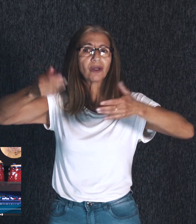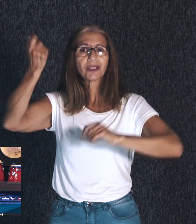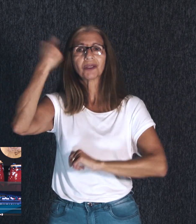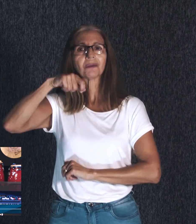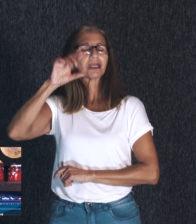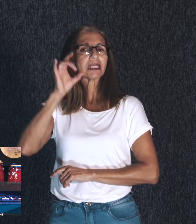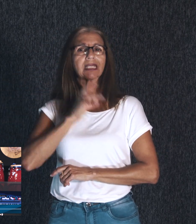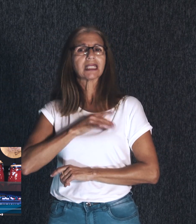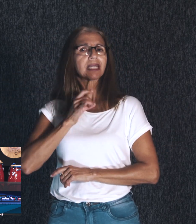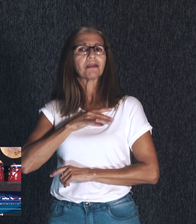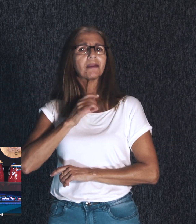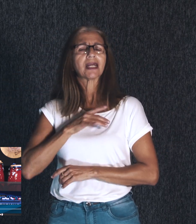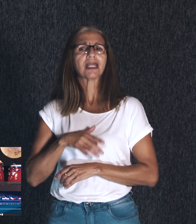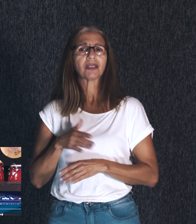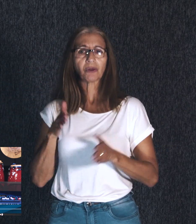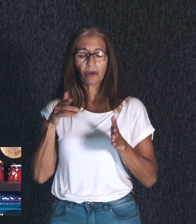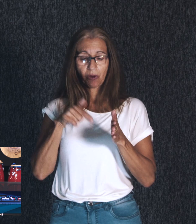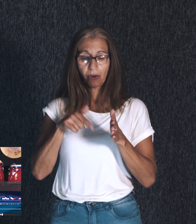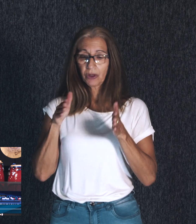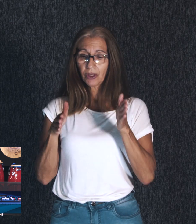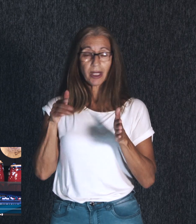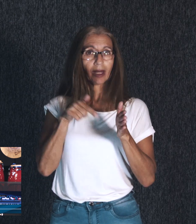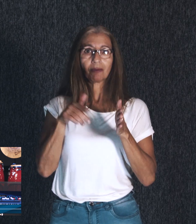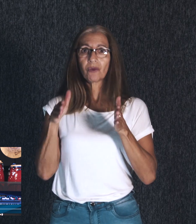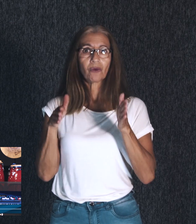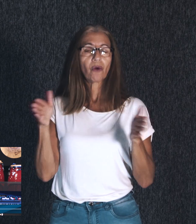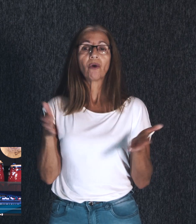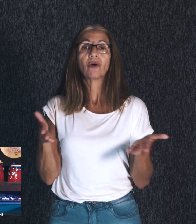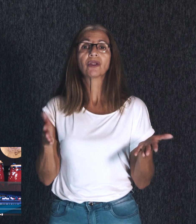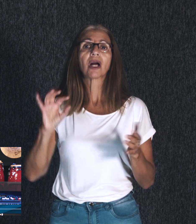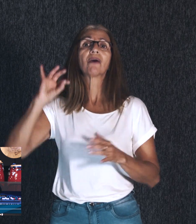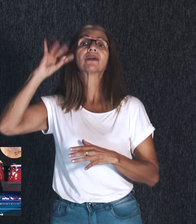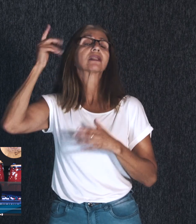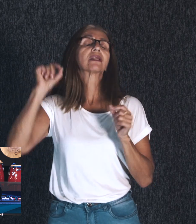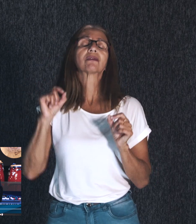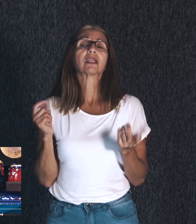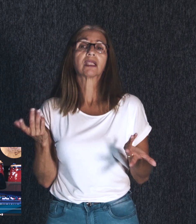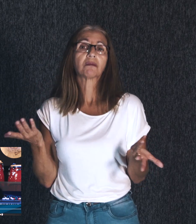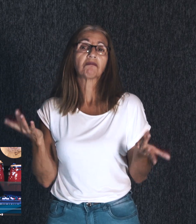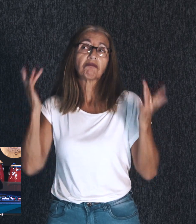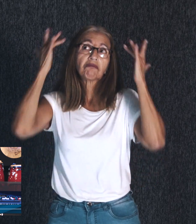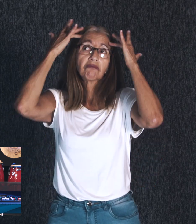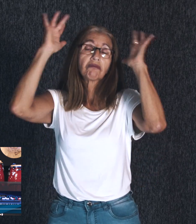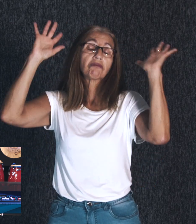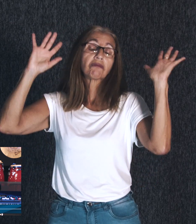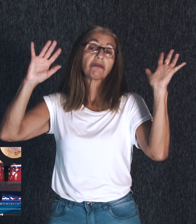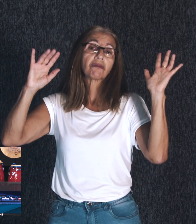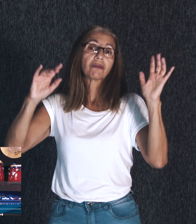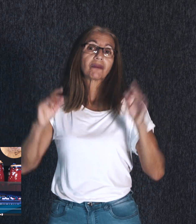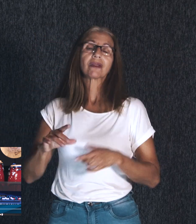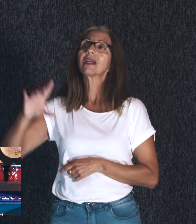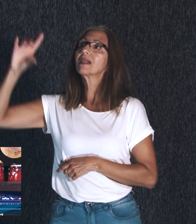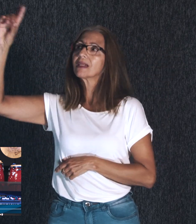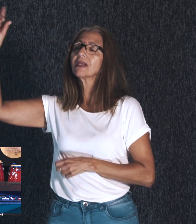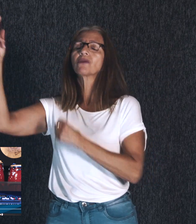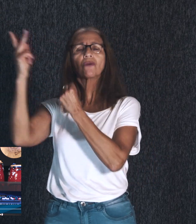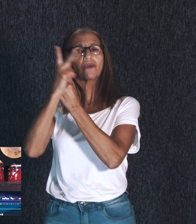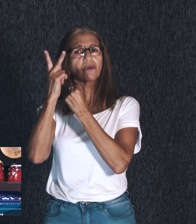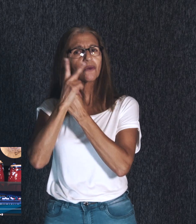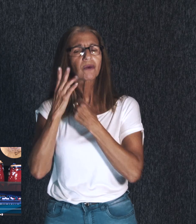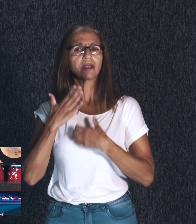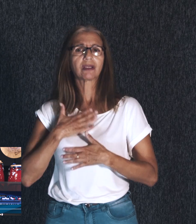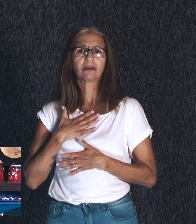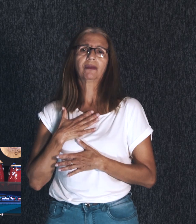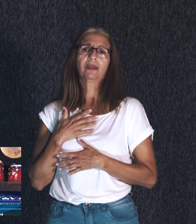Deus presente, Ele está aqui, Ele cuida de você. A Bíblia diz que Ele é o mesmo ontem, hoje e eternamente.